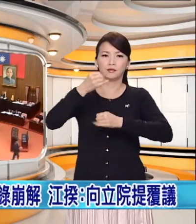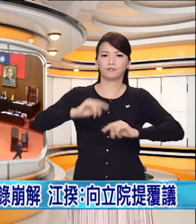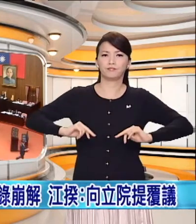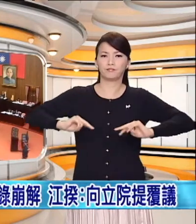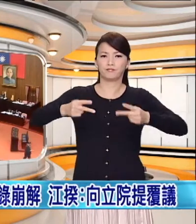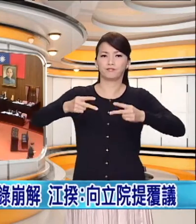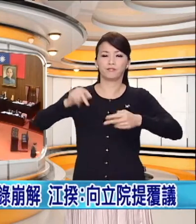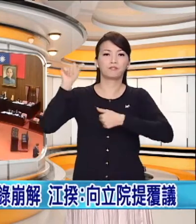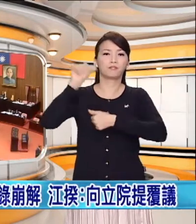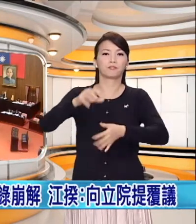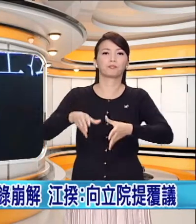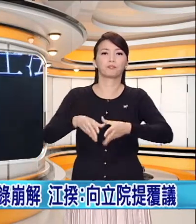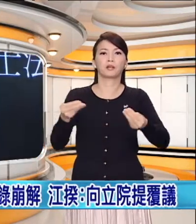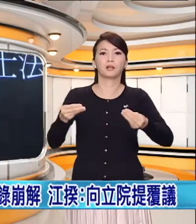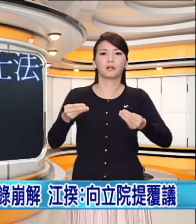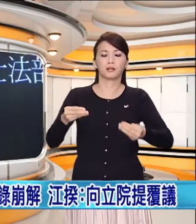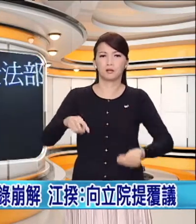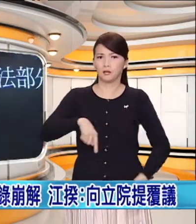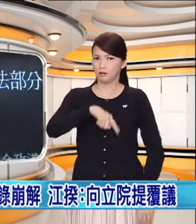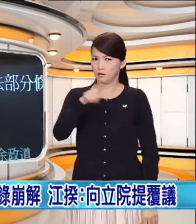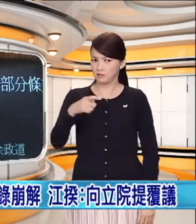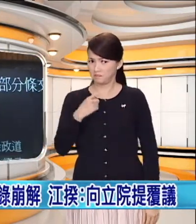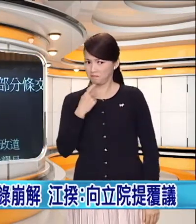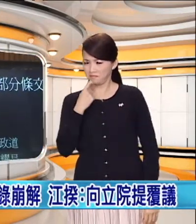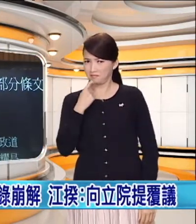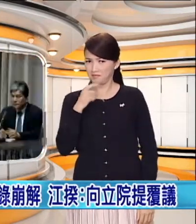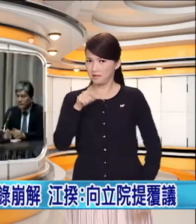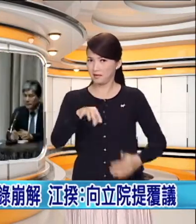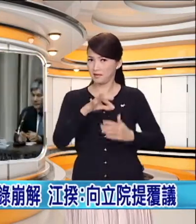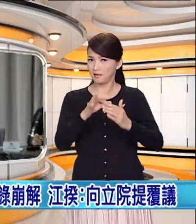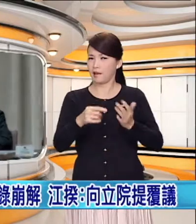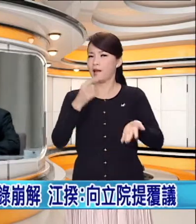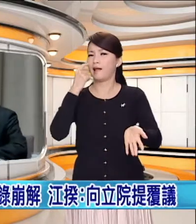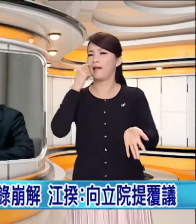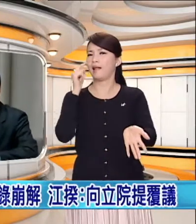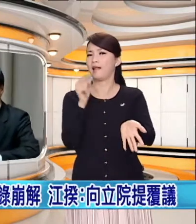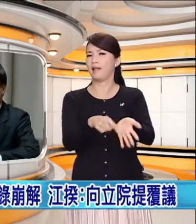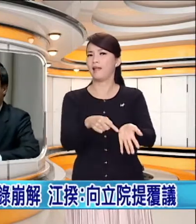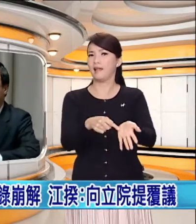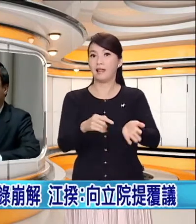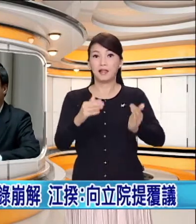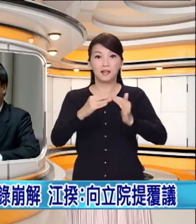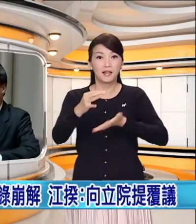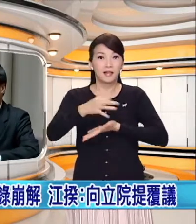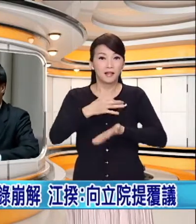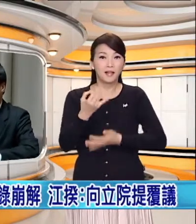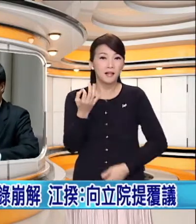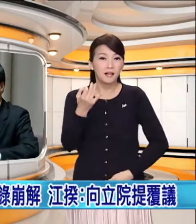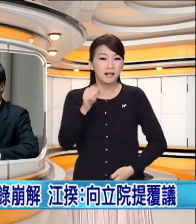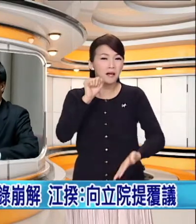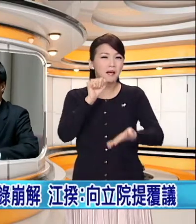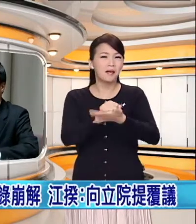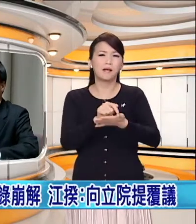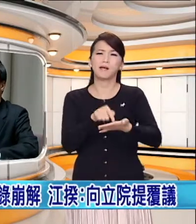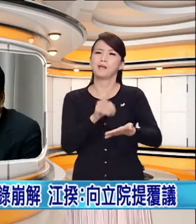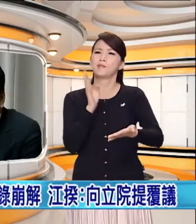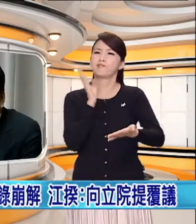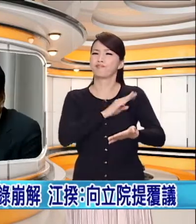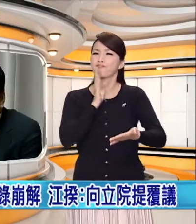在限期之内改正，就可以不必受罚。外界质疑这项条文将会让实价登录变成虚